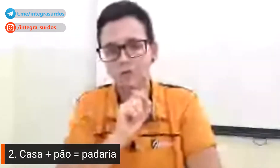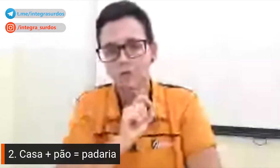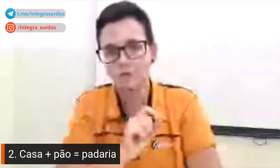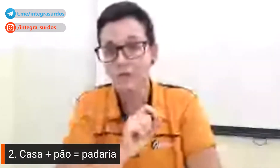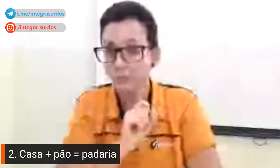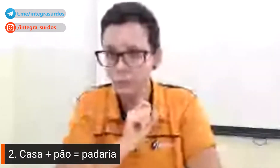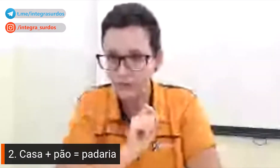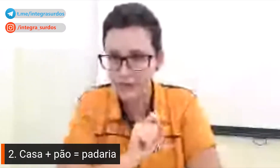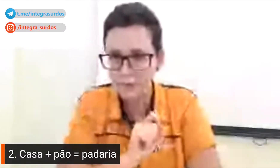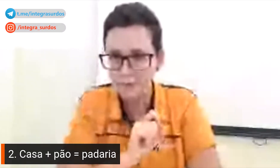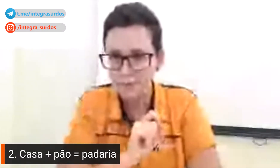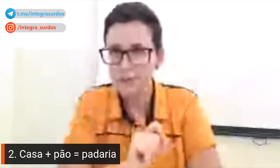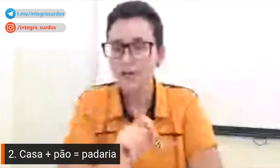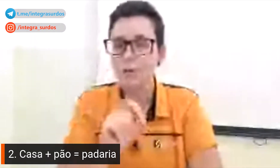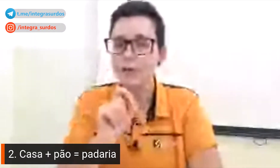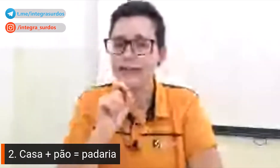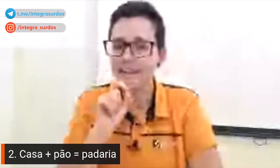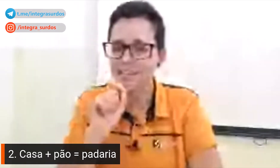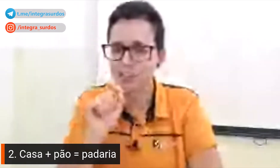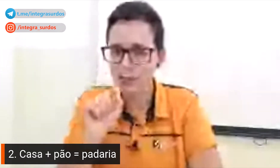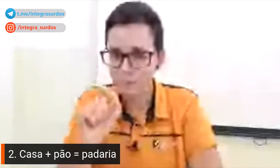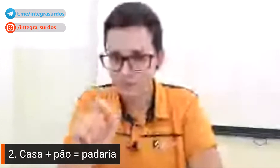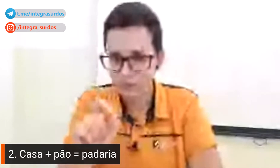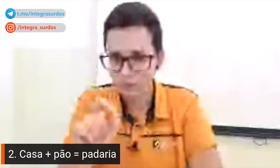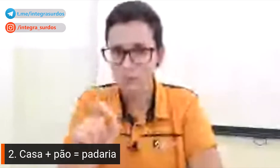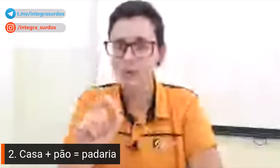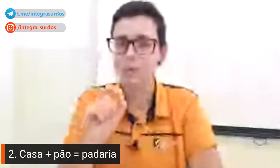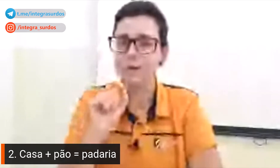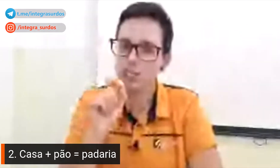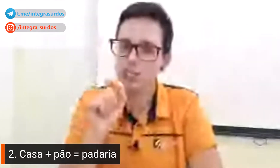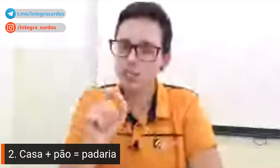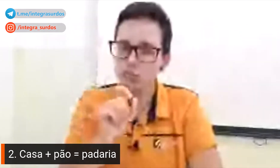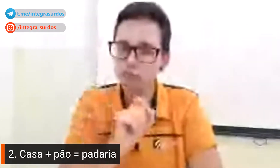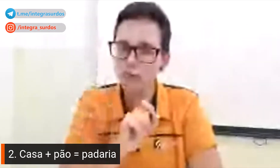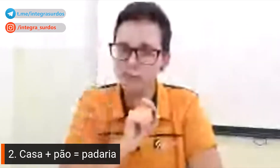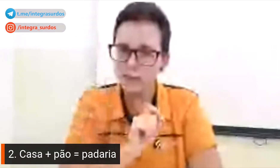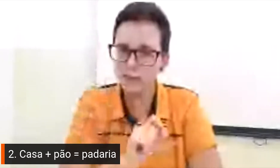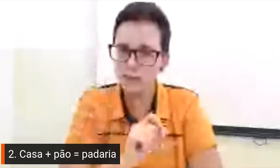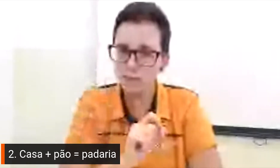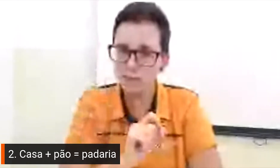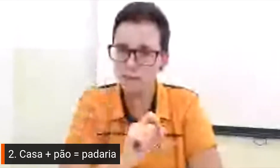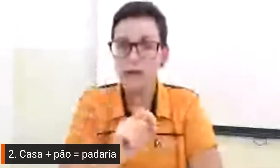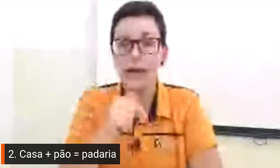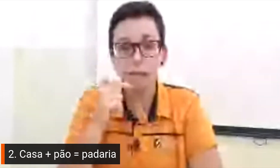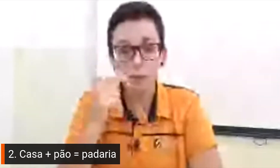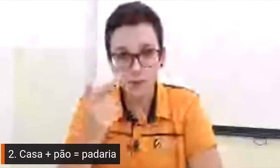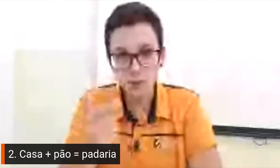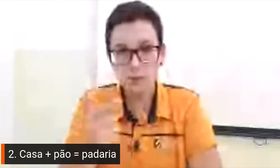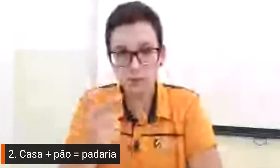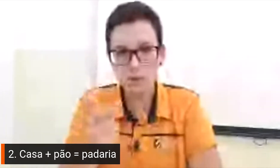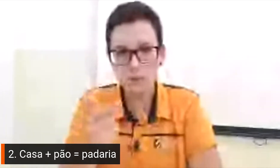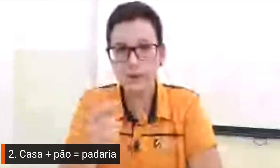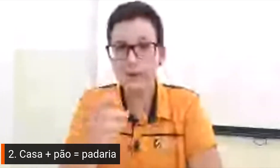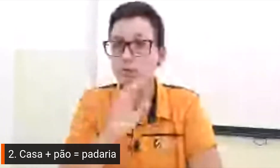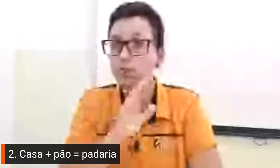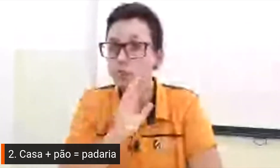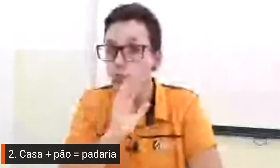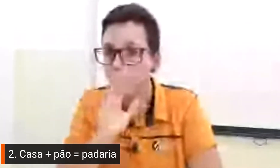quê? Porque esse é o caminho para você atingir a sua fluência na Libras. É importante que você compreenda o visual